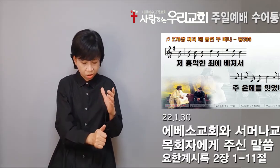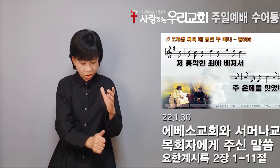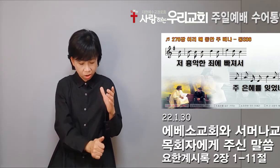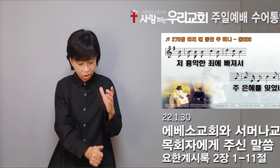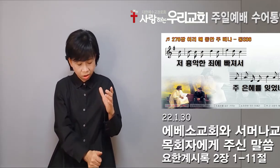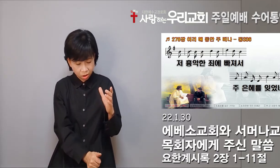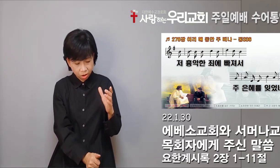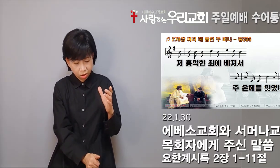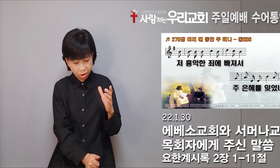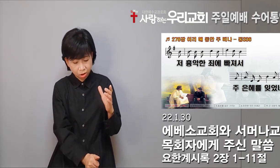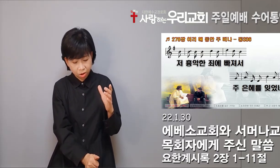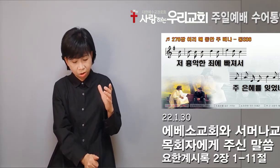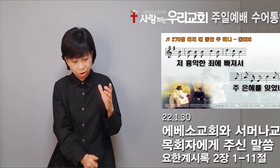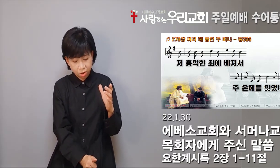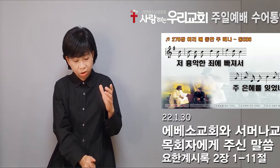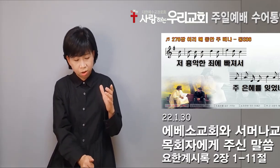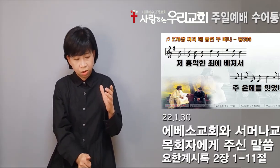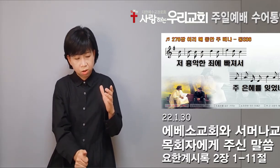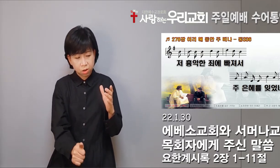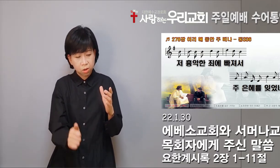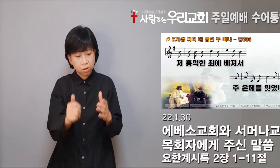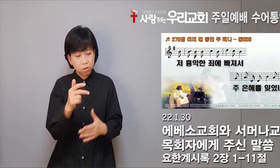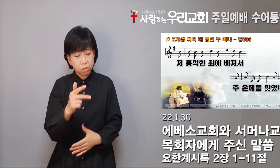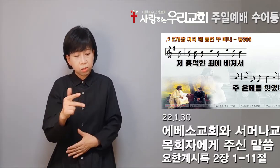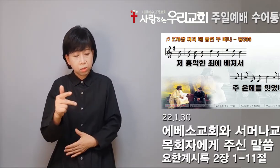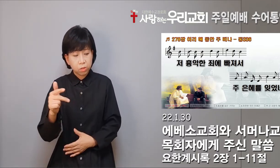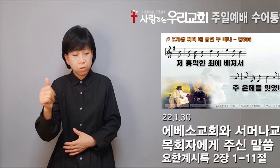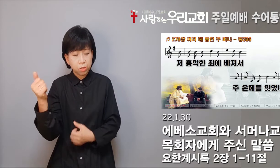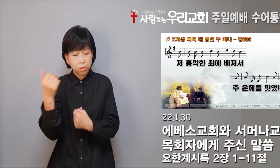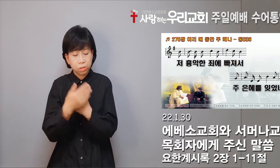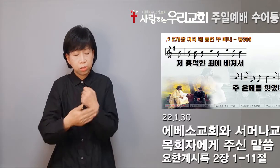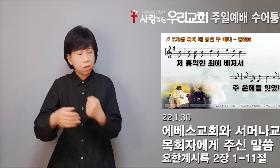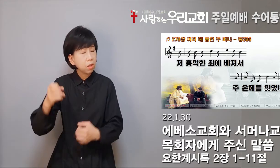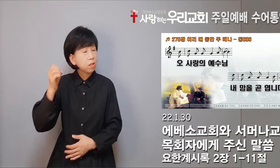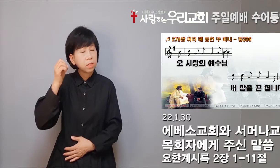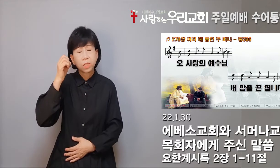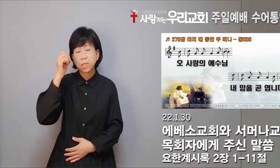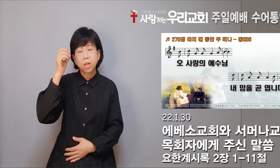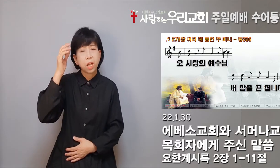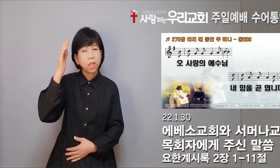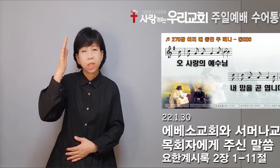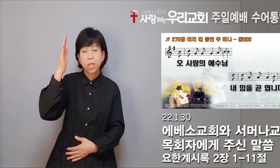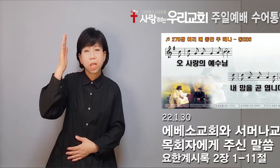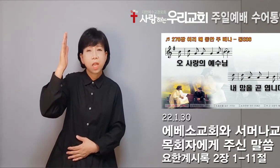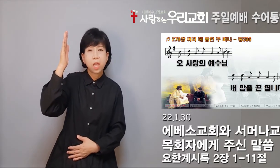빠져서 그 은혜를 잊었네.